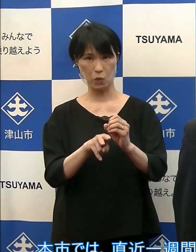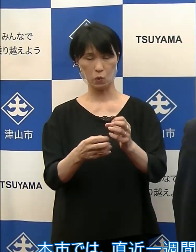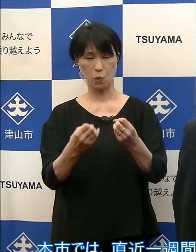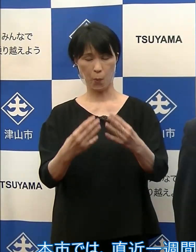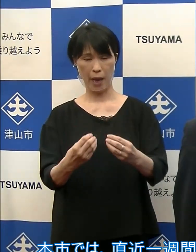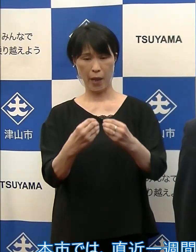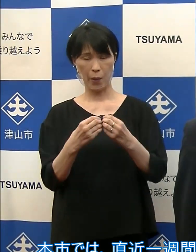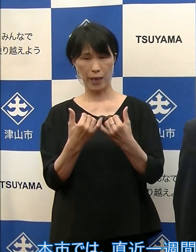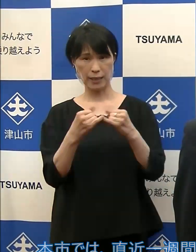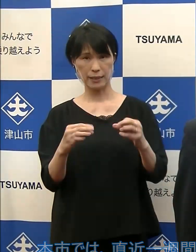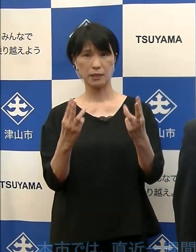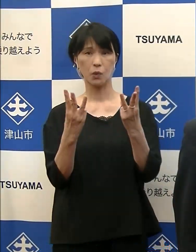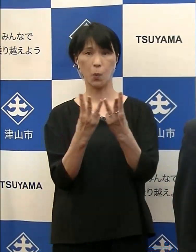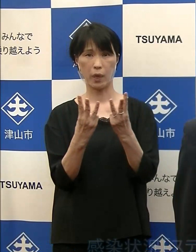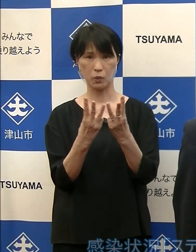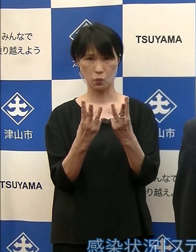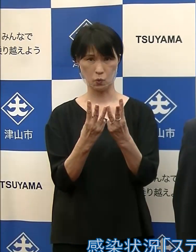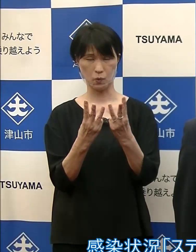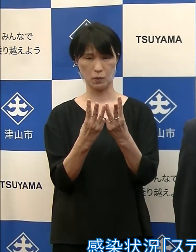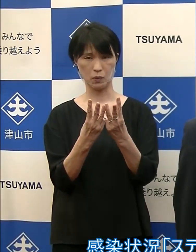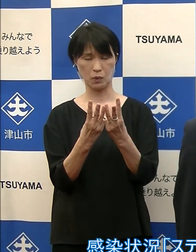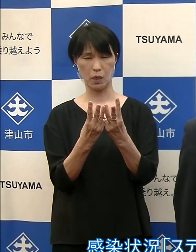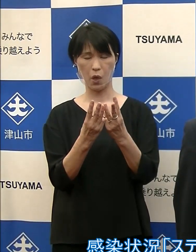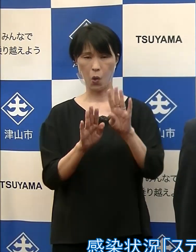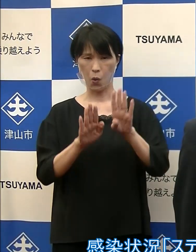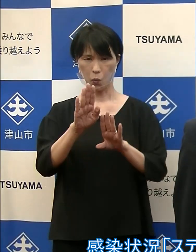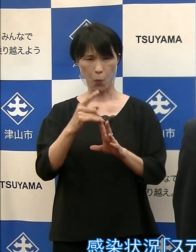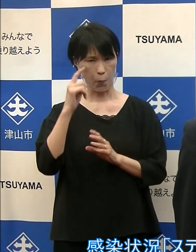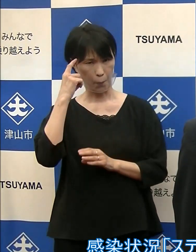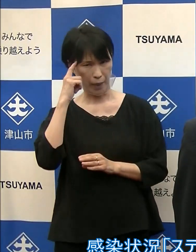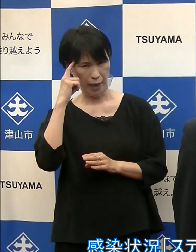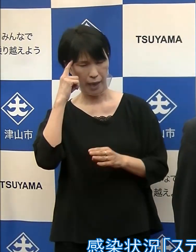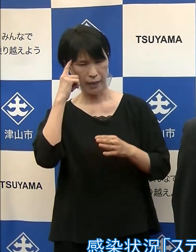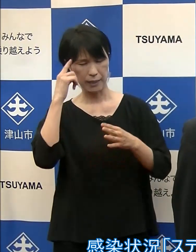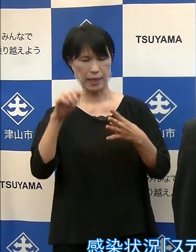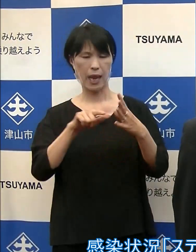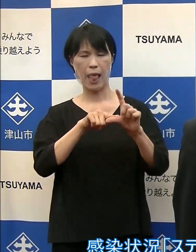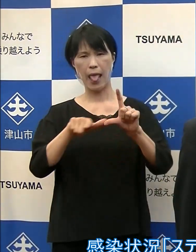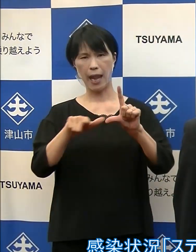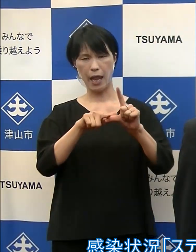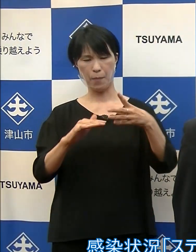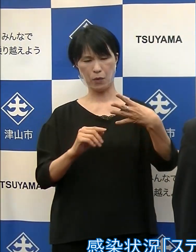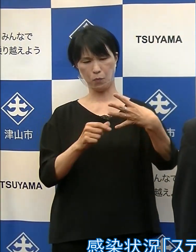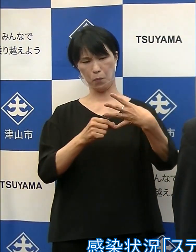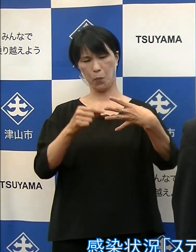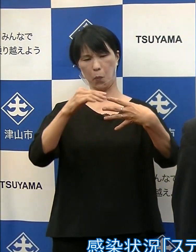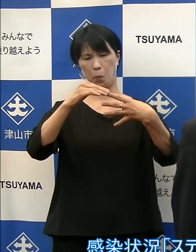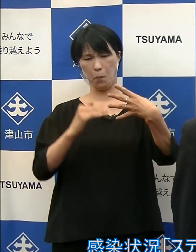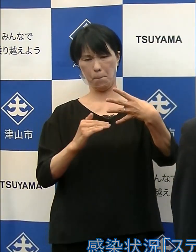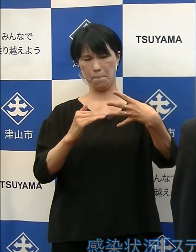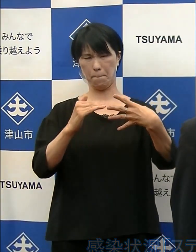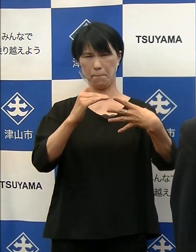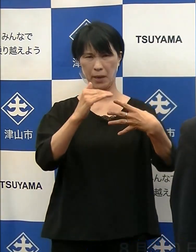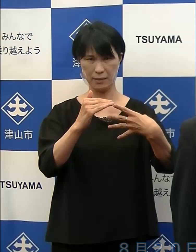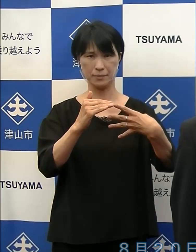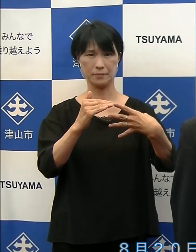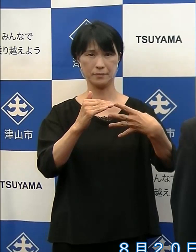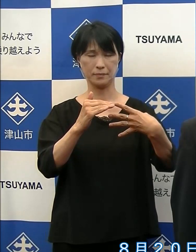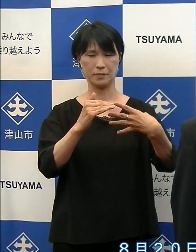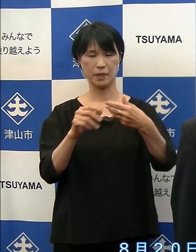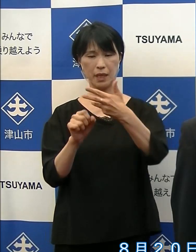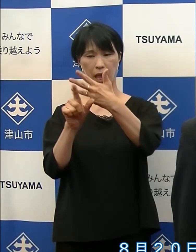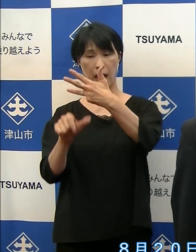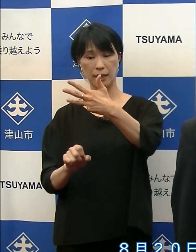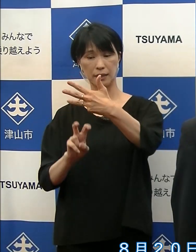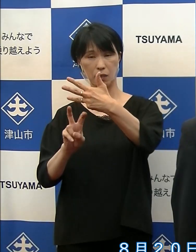規陽性者の人数が感染状況ステージ4相当となったことから、8